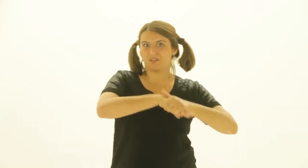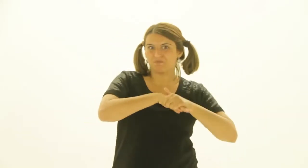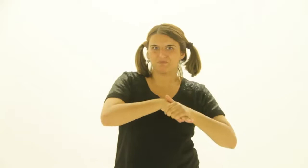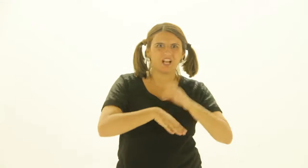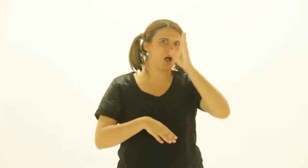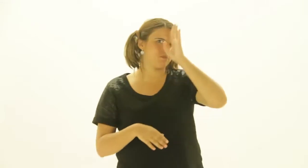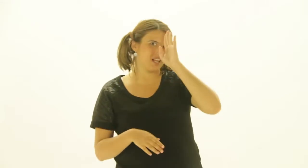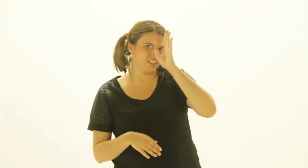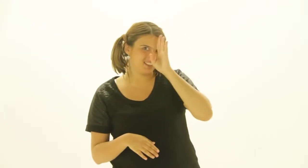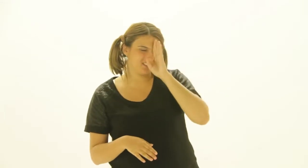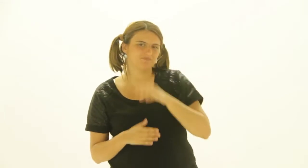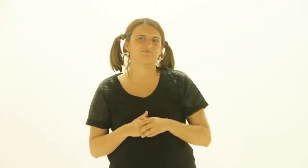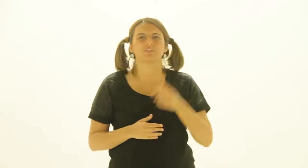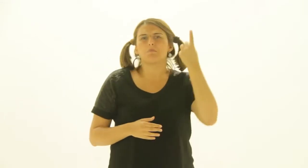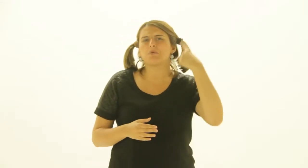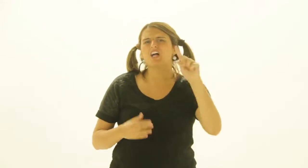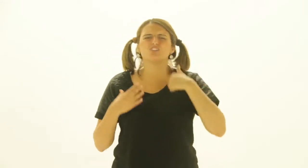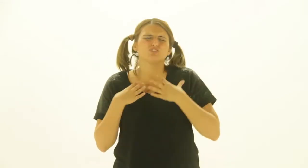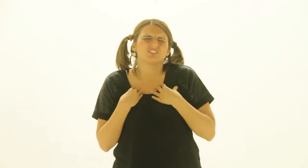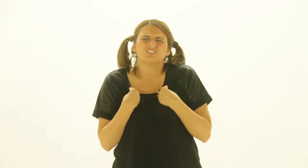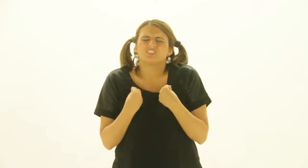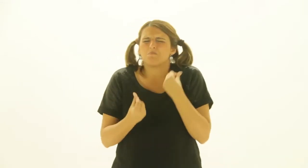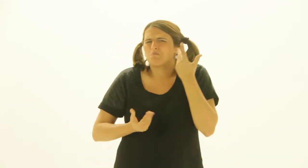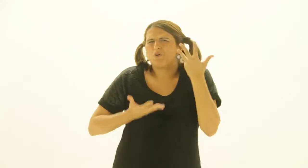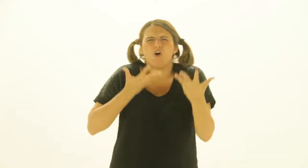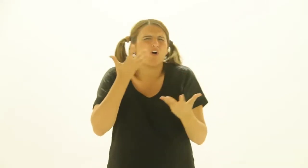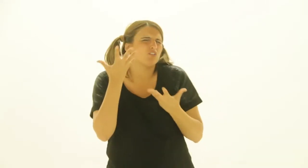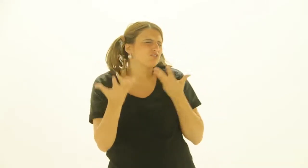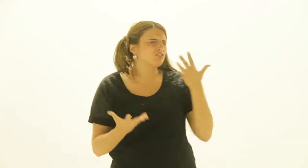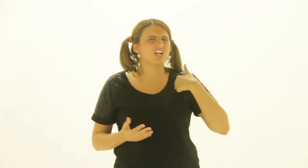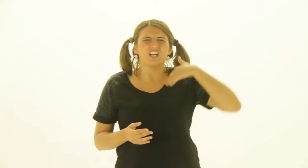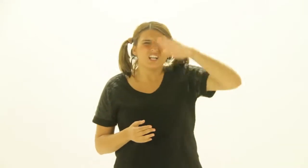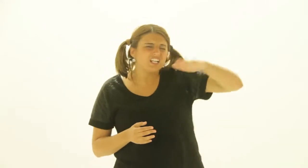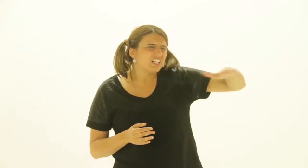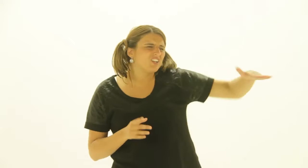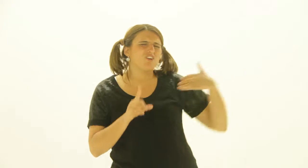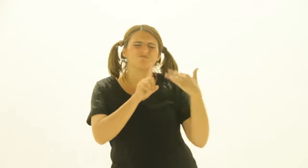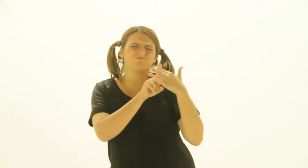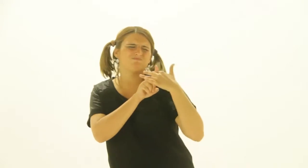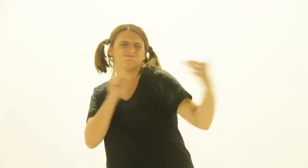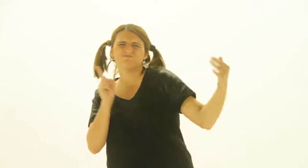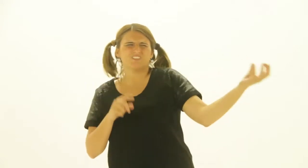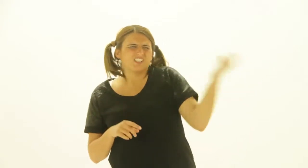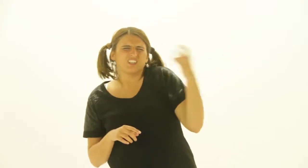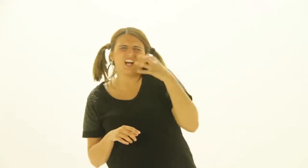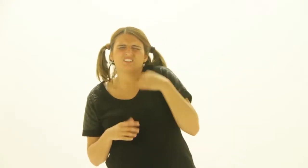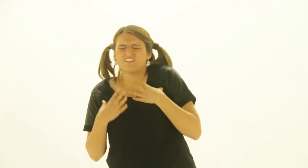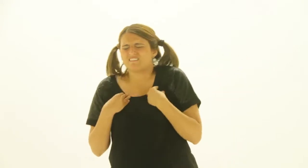amigos, aprender. Pero también me molesta, lo mismo que a todos los niños, estar excluida, que se burlen de